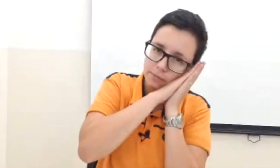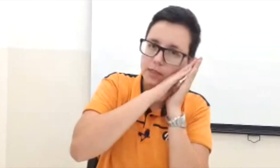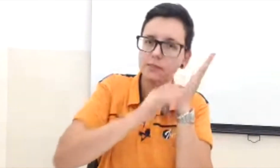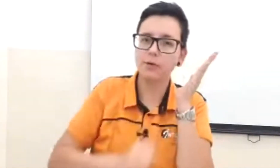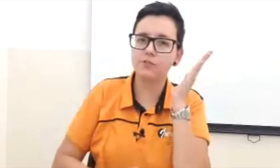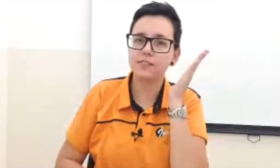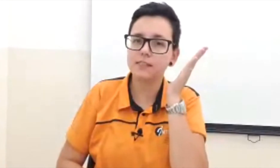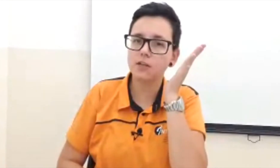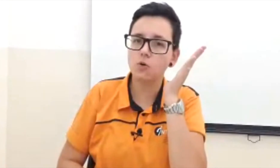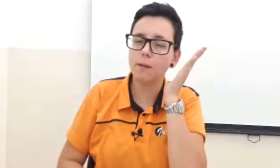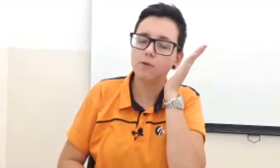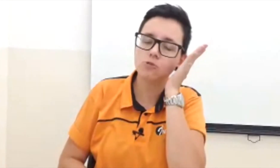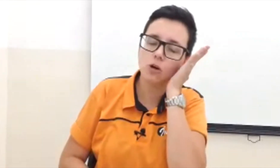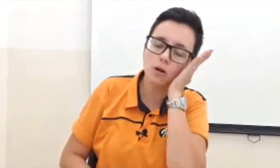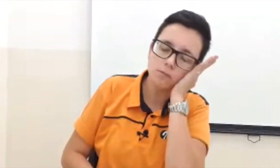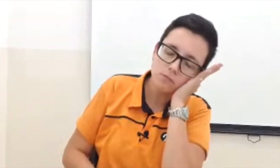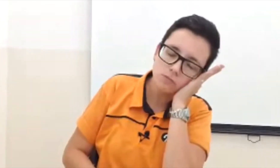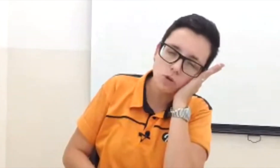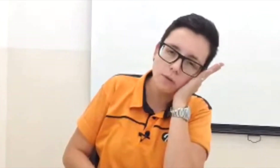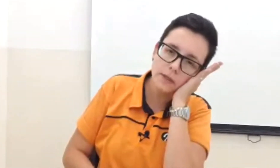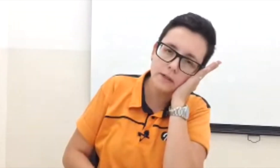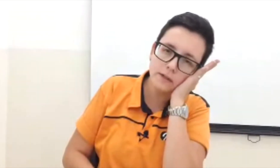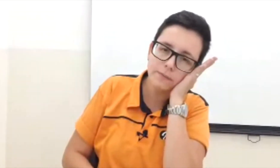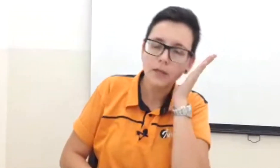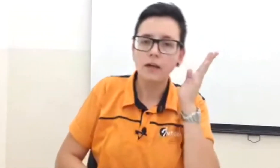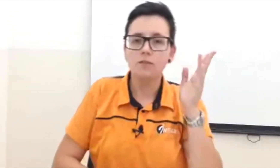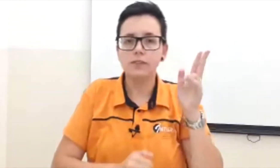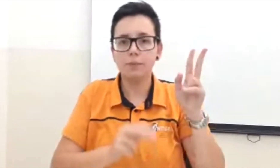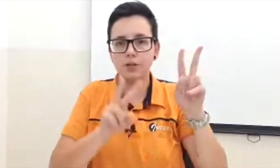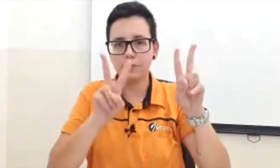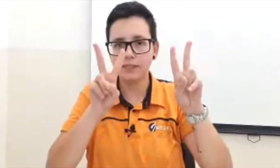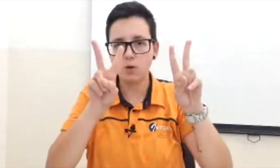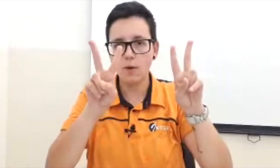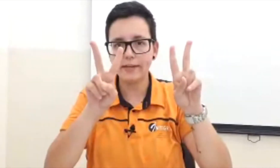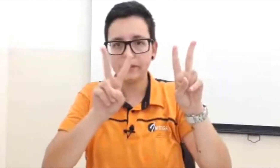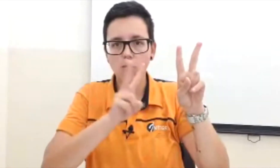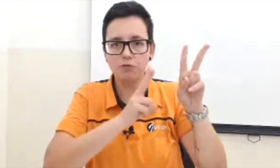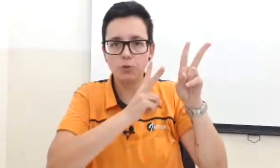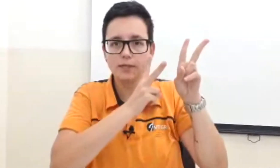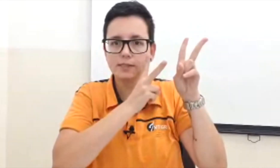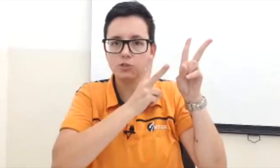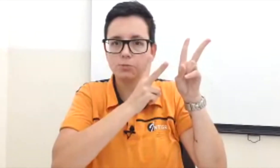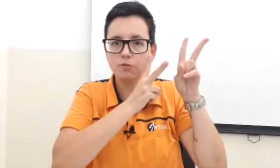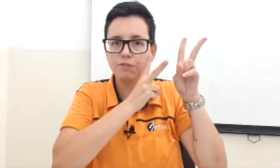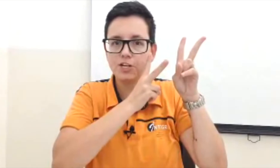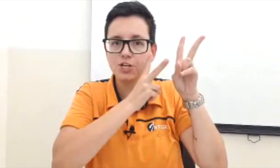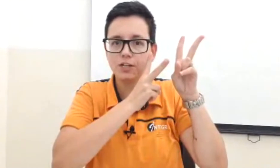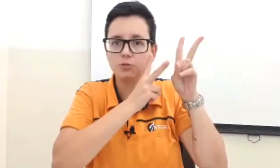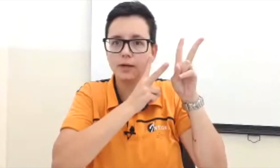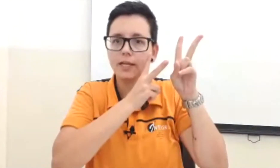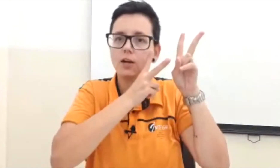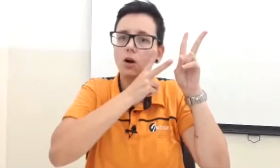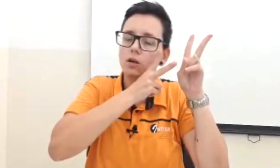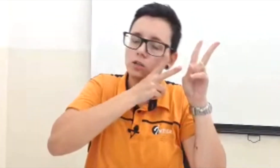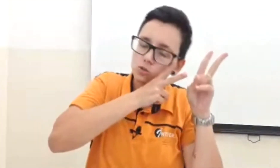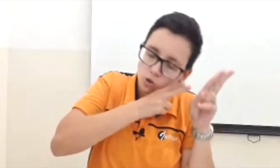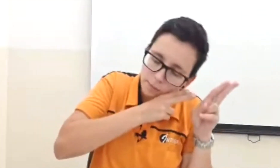Você pode fazer assim com uma mão só, dormir. Você pode fazer com essa configuração de mão fechando aqui, ó,